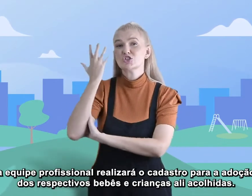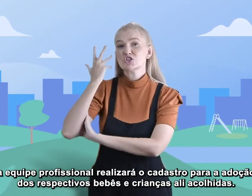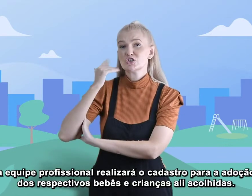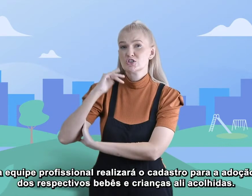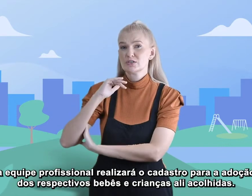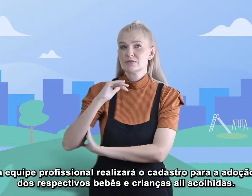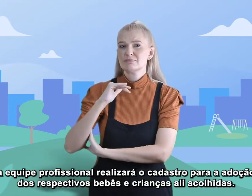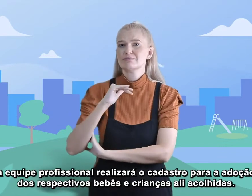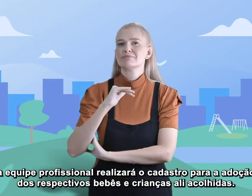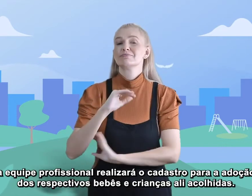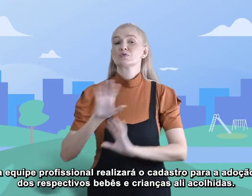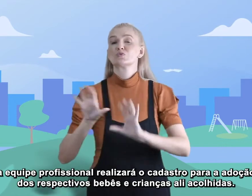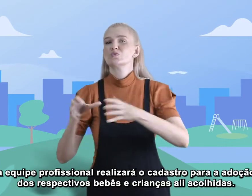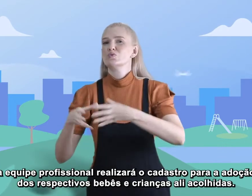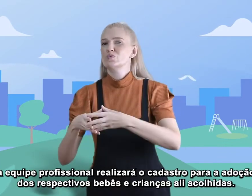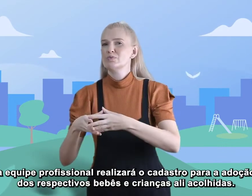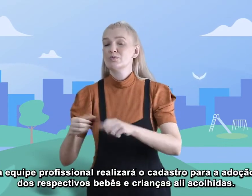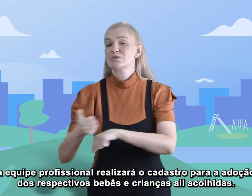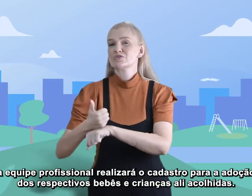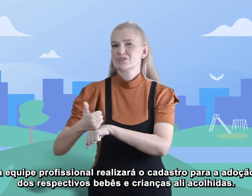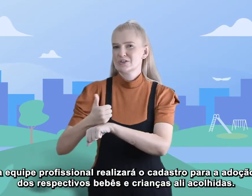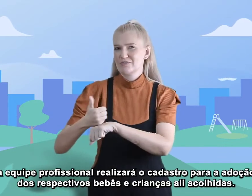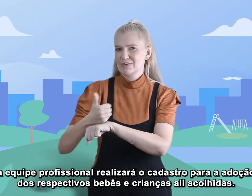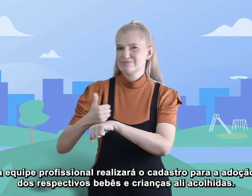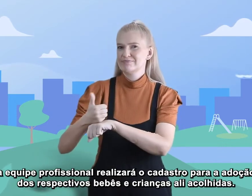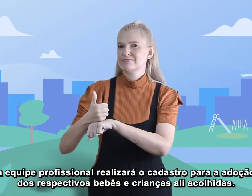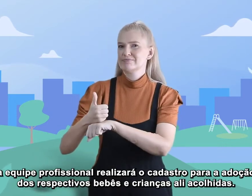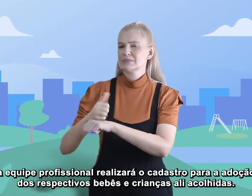e crianças ali acolhidas.